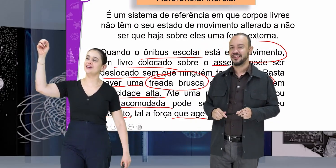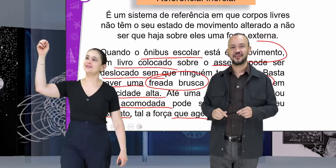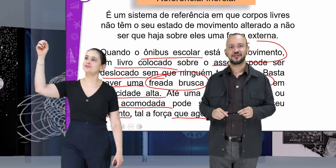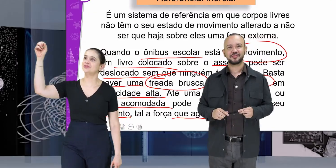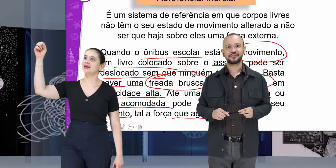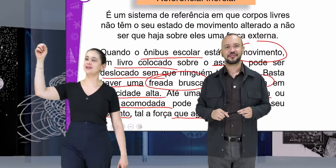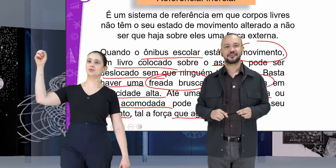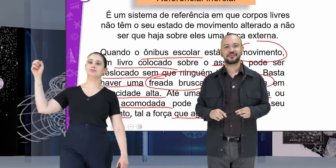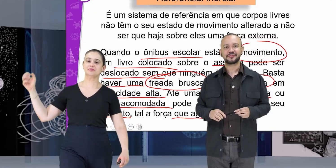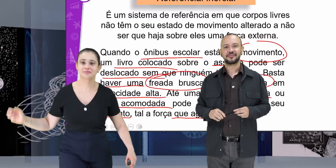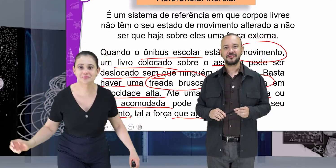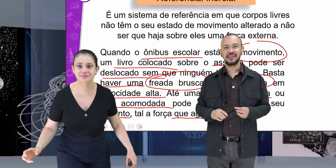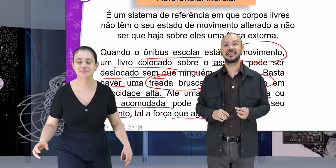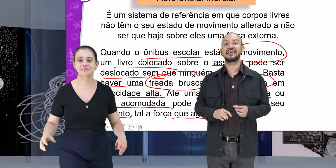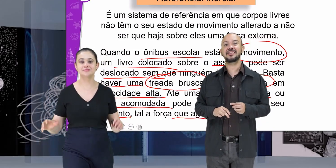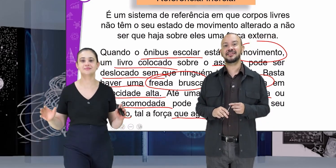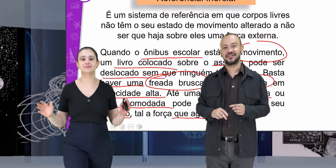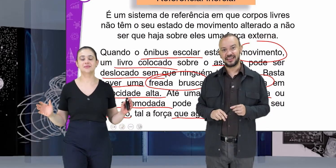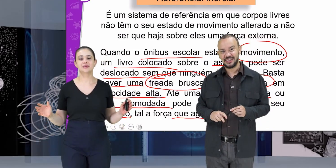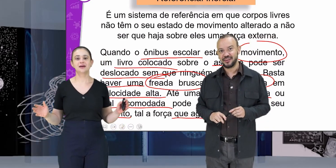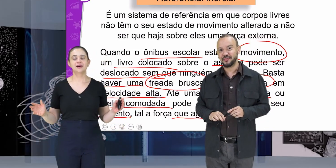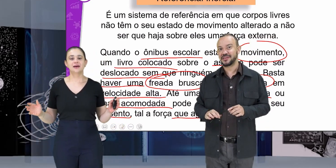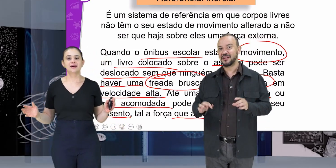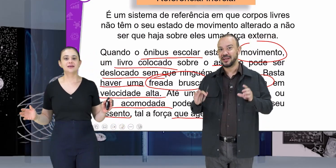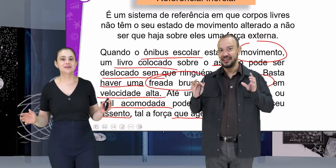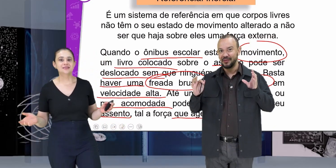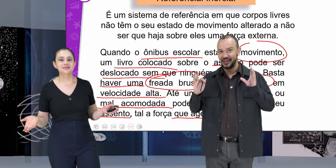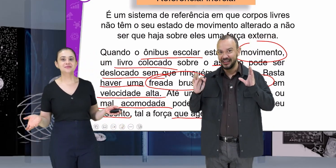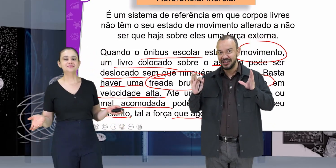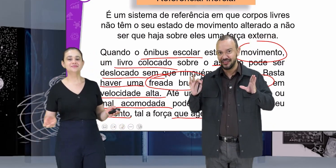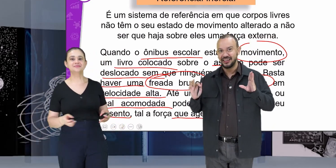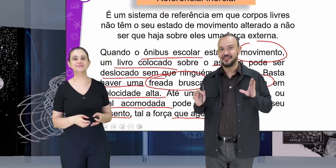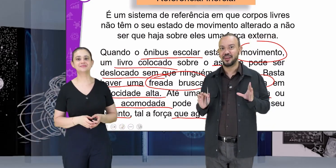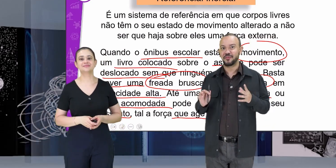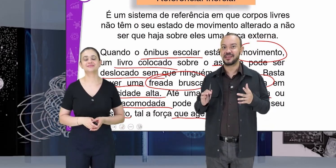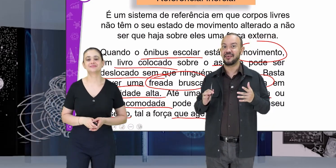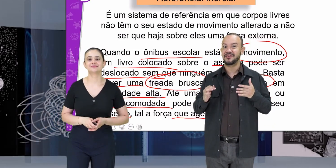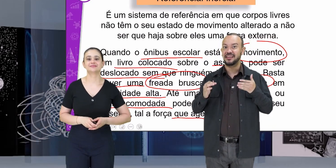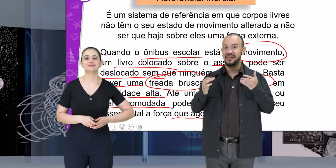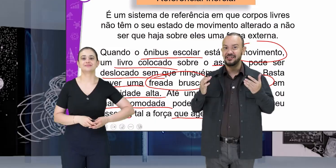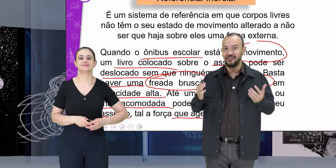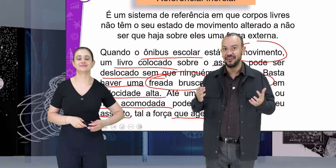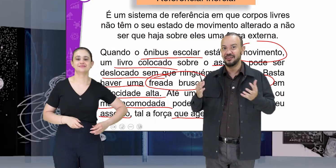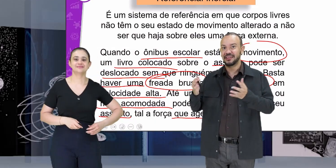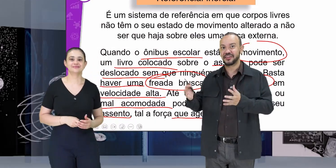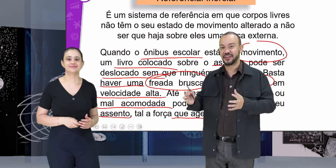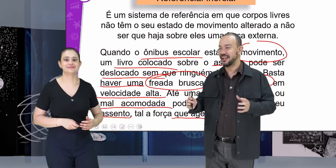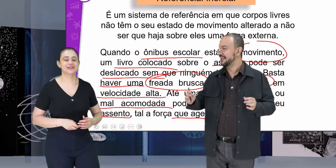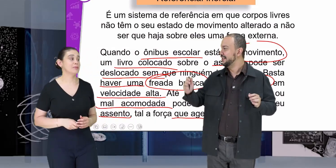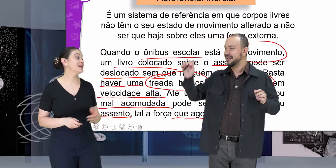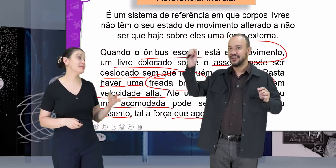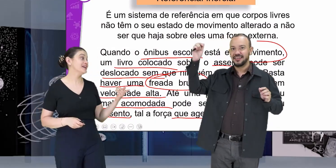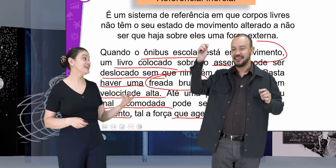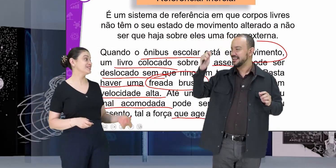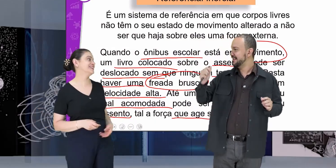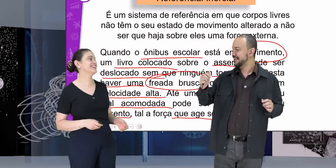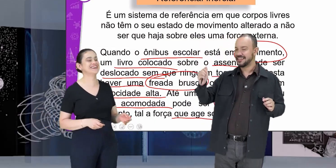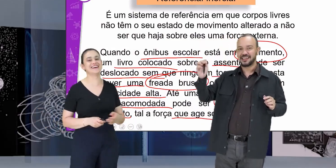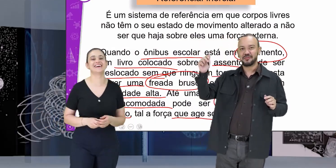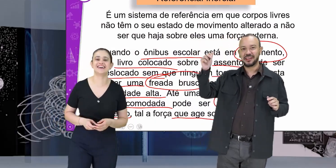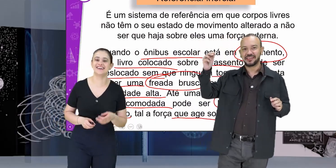dá aquela freada e tu... Isso, aquele ônibus amarelinho, né? Que vai buscar você na escola, vai deixar. Camaro